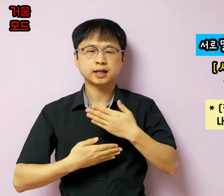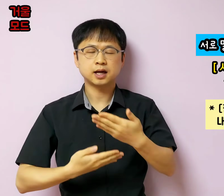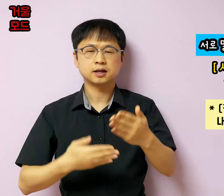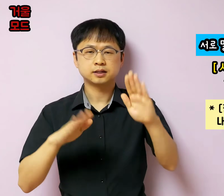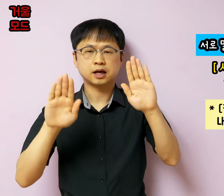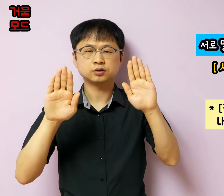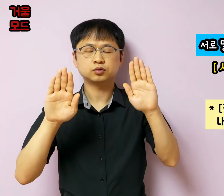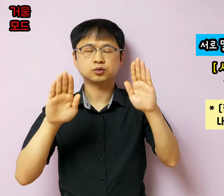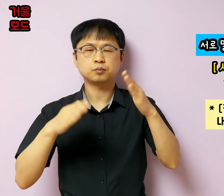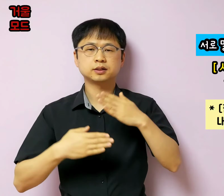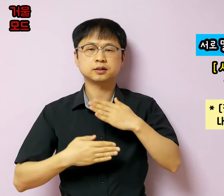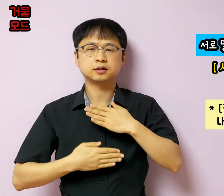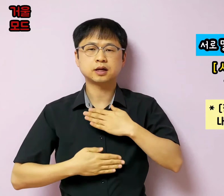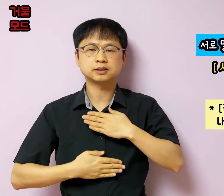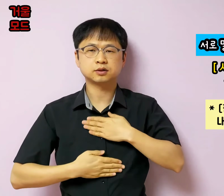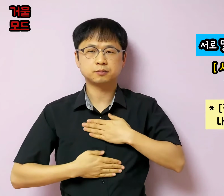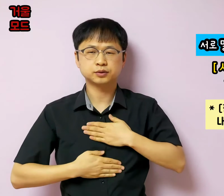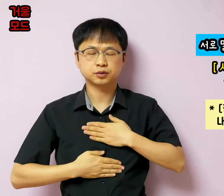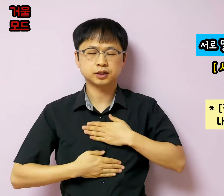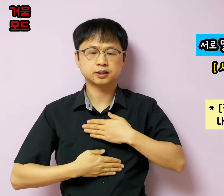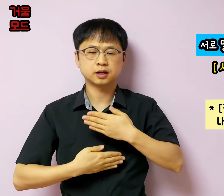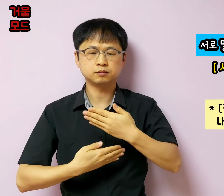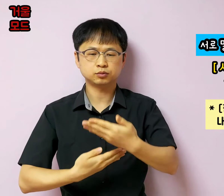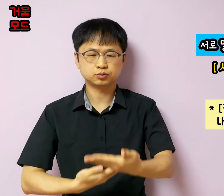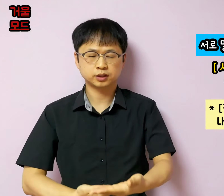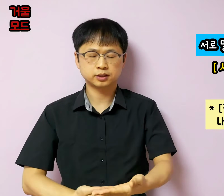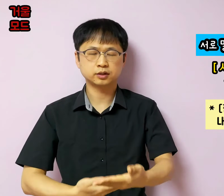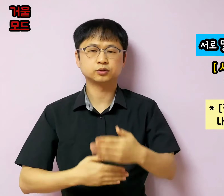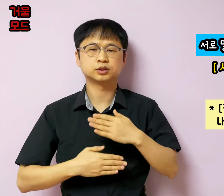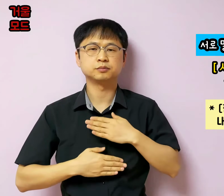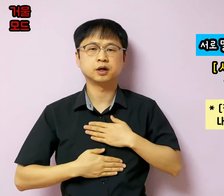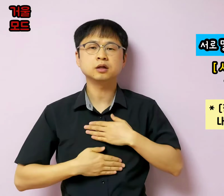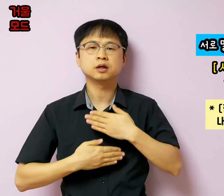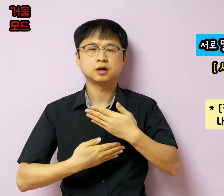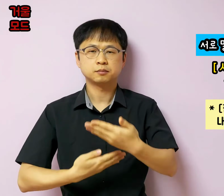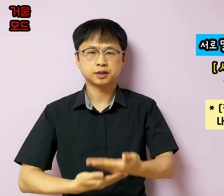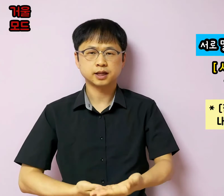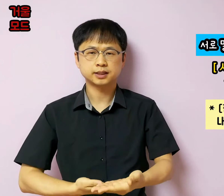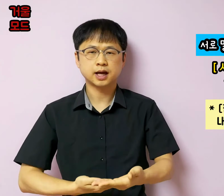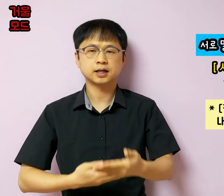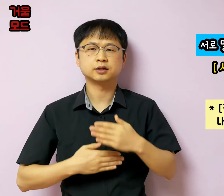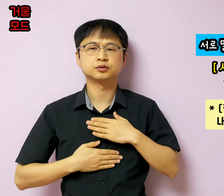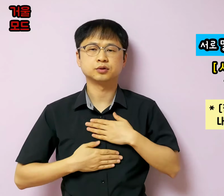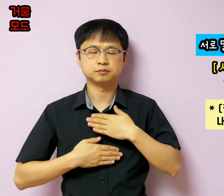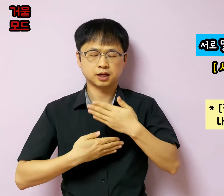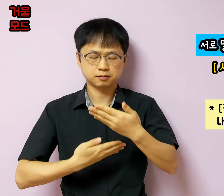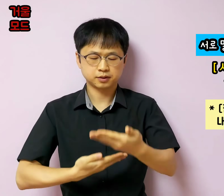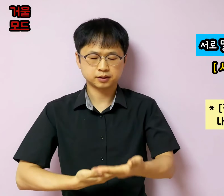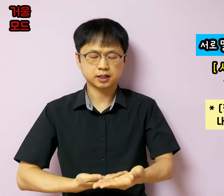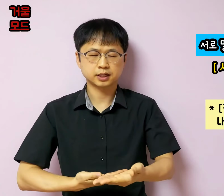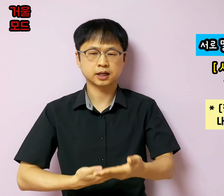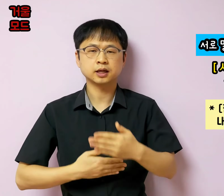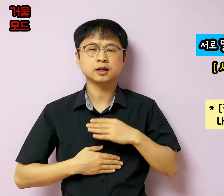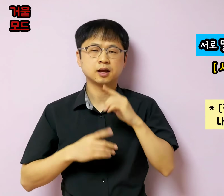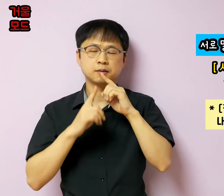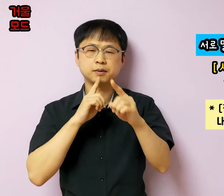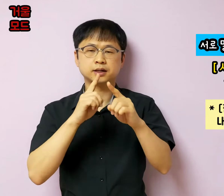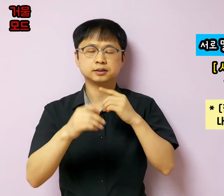편하다. 양손 손바닥을 가슴과 배 쪽에 댄 다음 두 개를 내려주시면 편하다라는 수어입니다. 편하기,